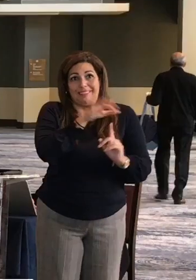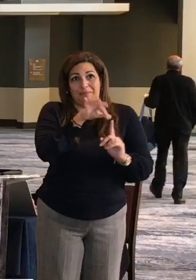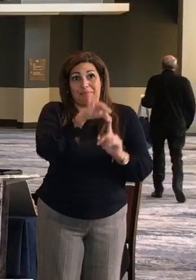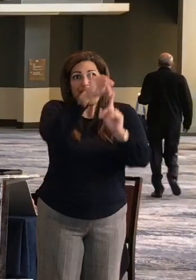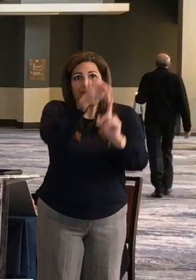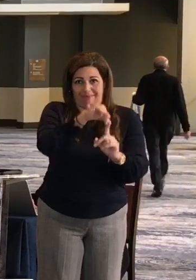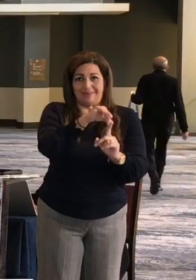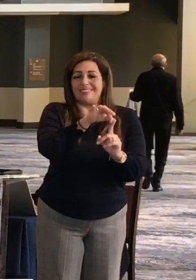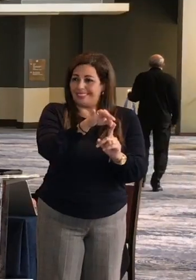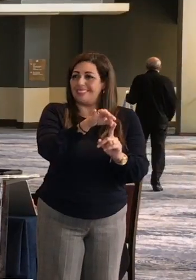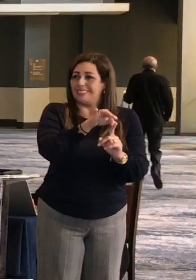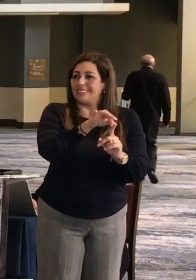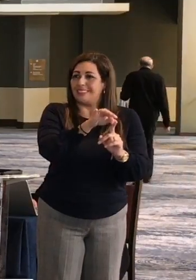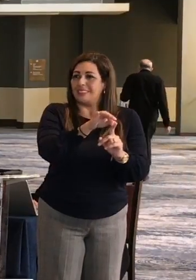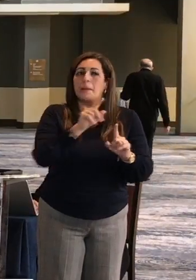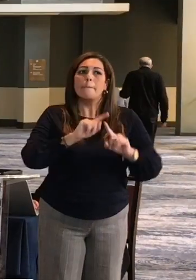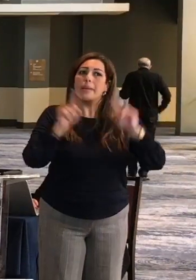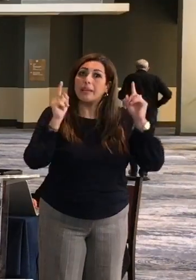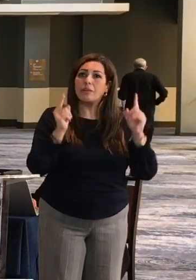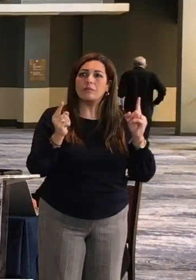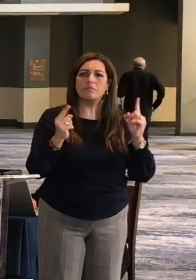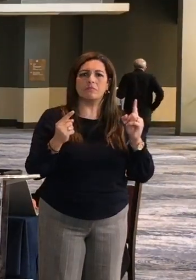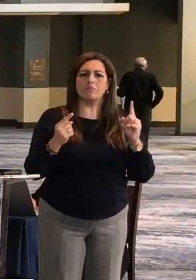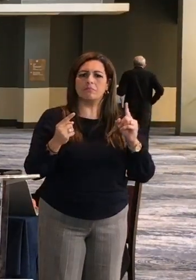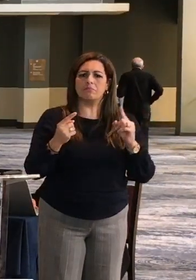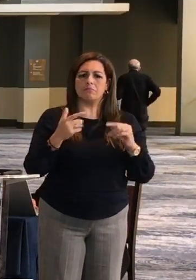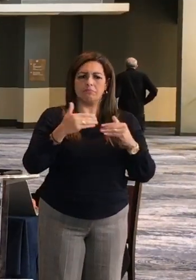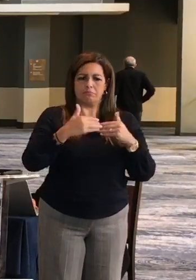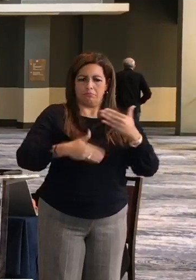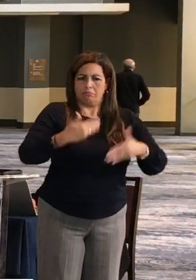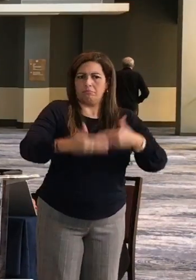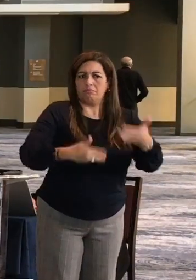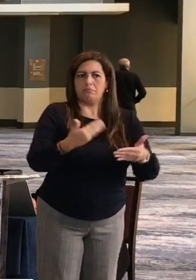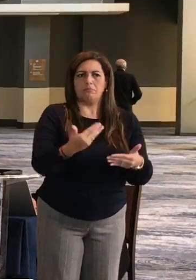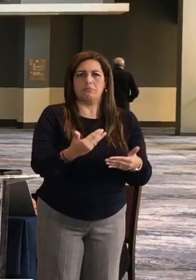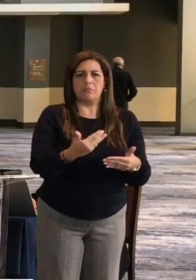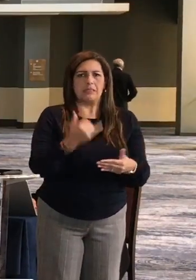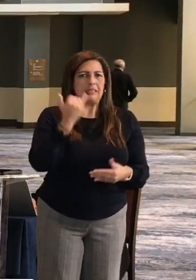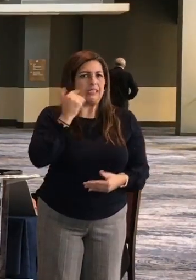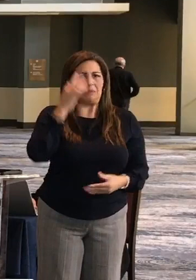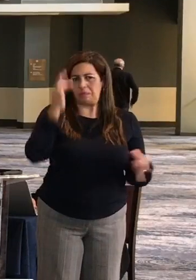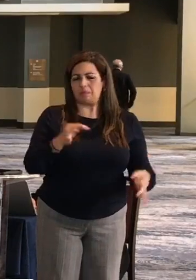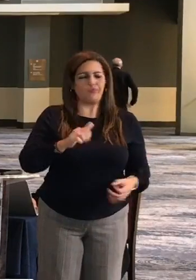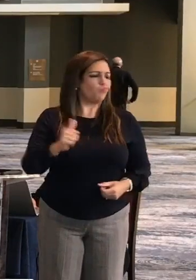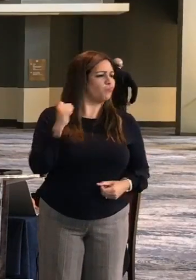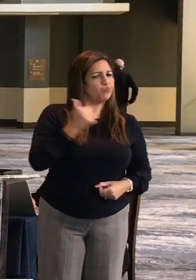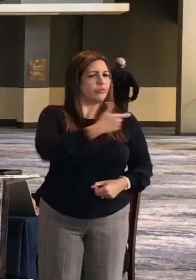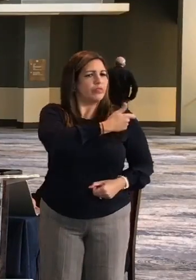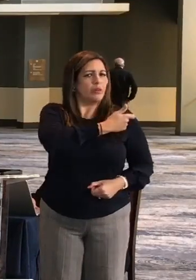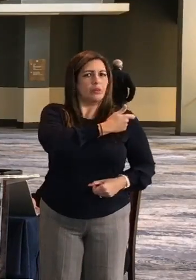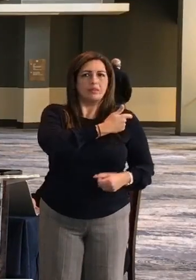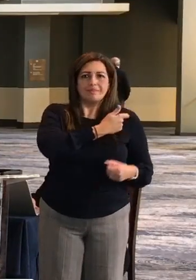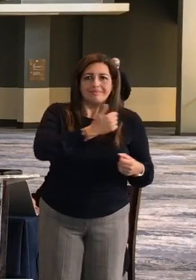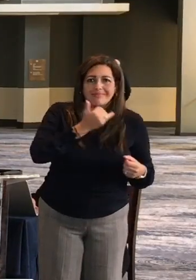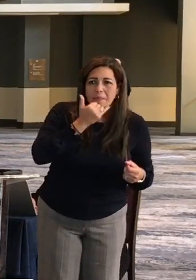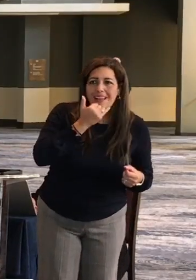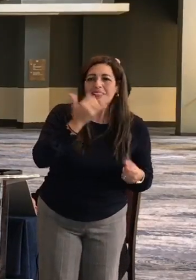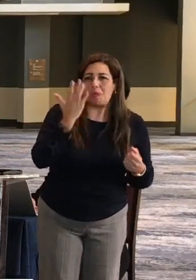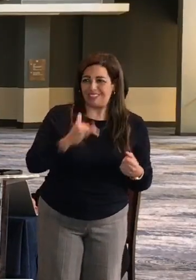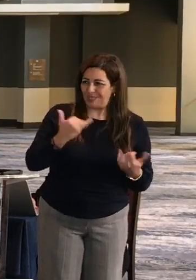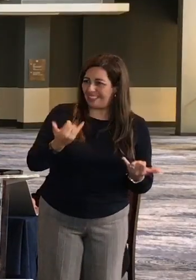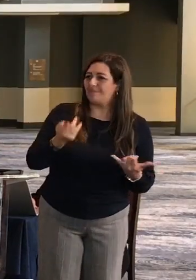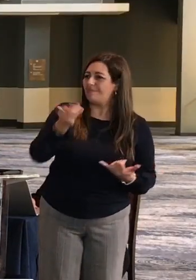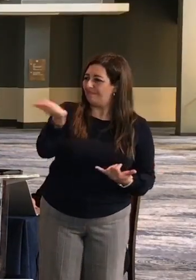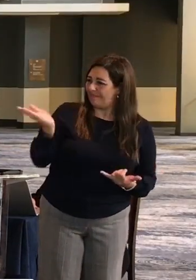niños. Sin embargo, hay muchas secuelas que hay a consecuencia de la no vacunación. Y para eso es que tenemos este panel